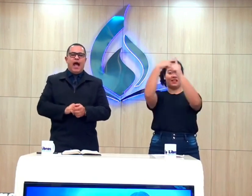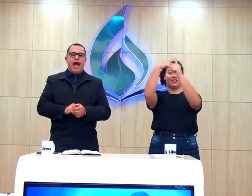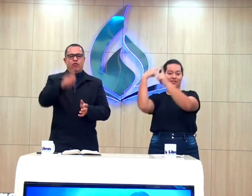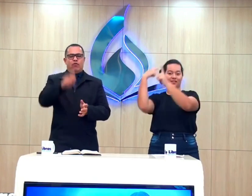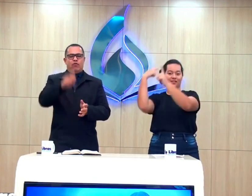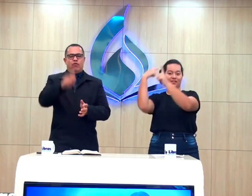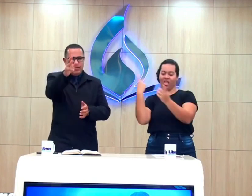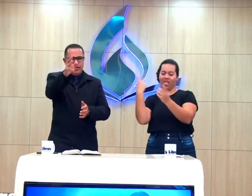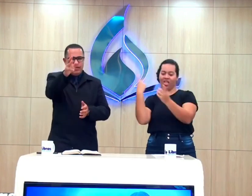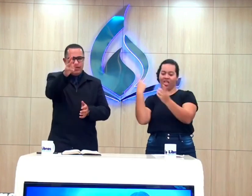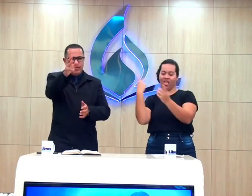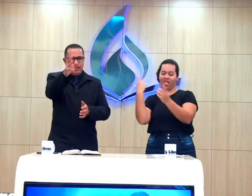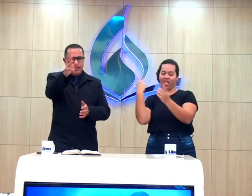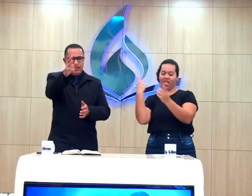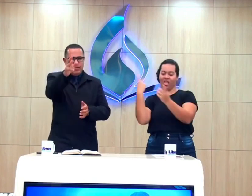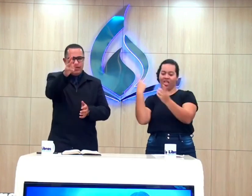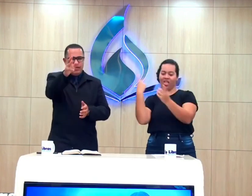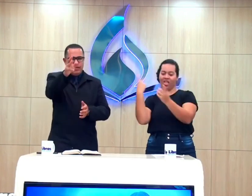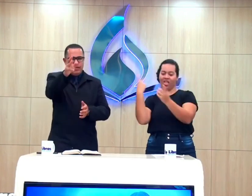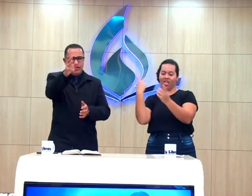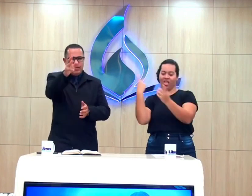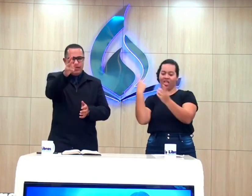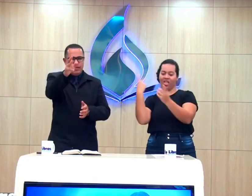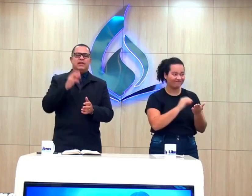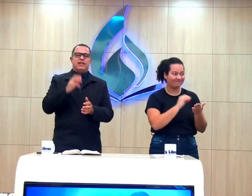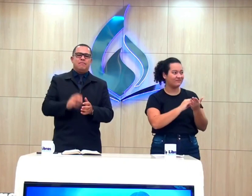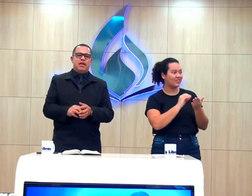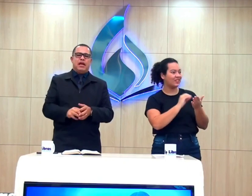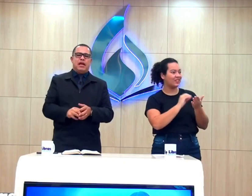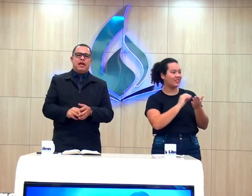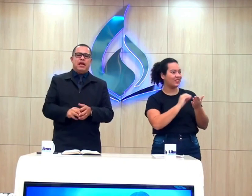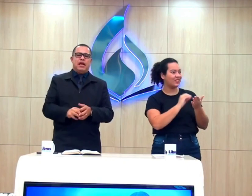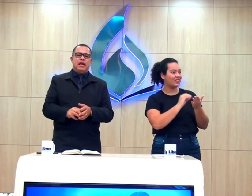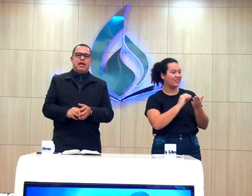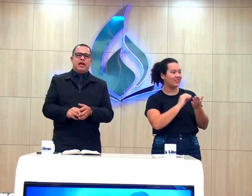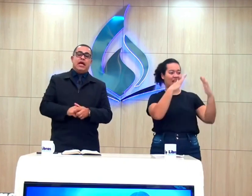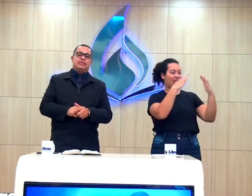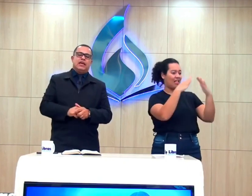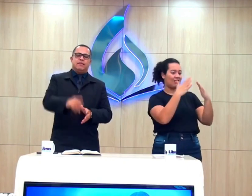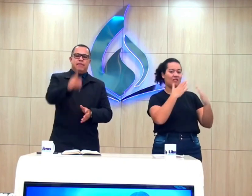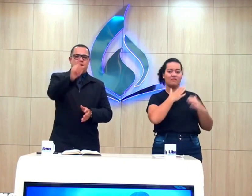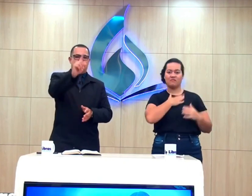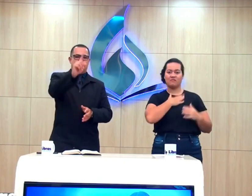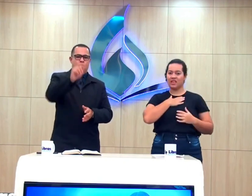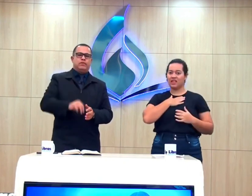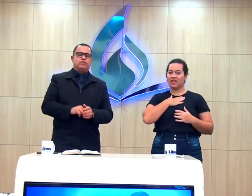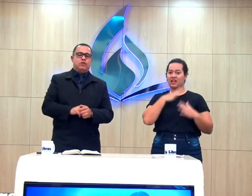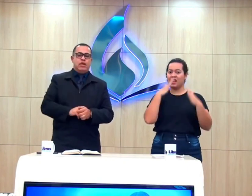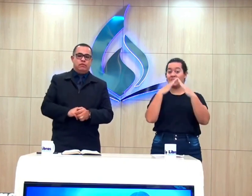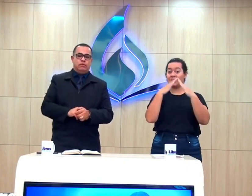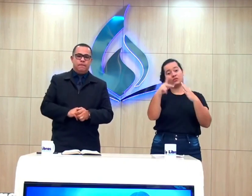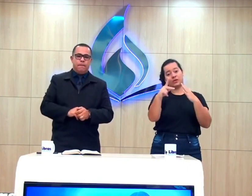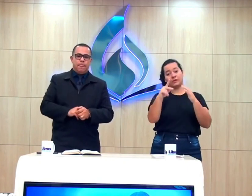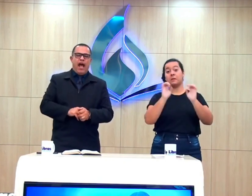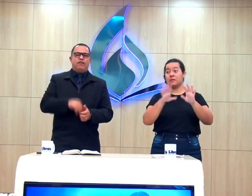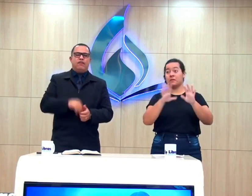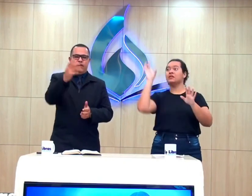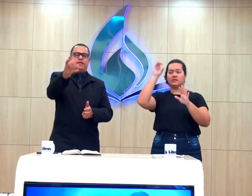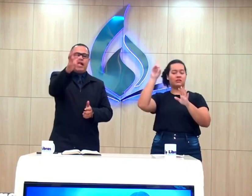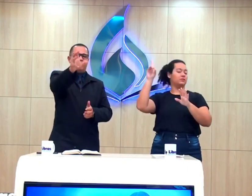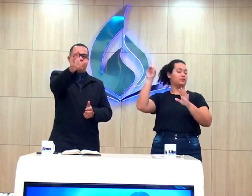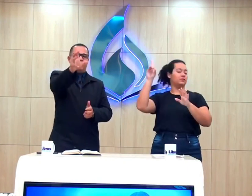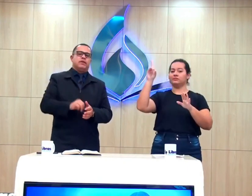falha. A comida muitas das vezes pode faltar na minha casa, na nossa casa, mas o bom pastor não.